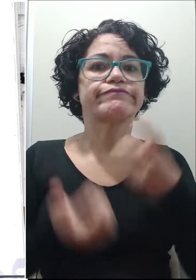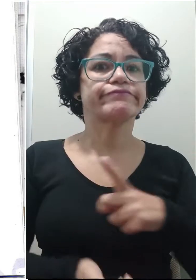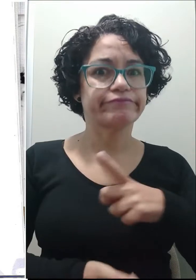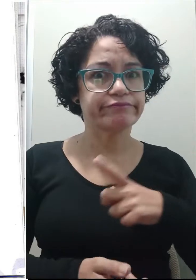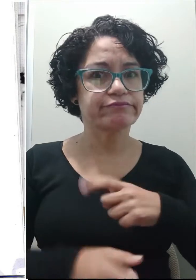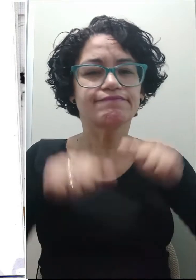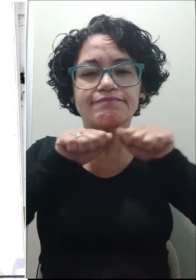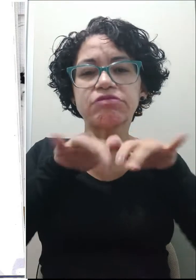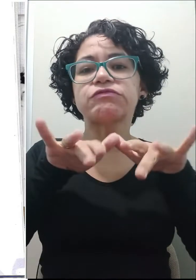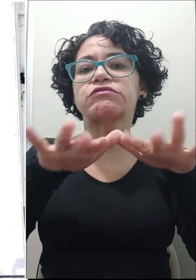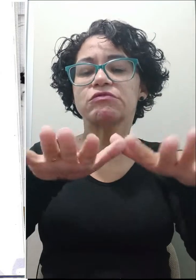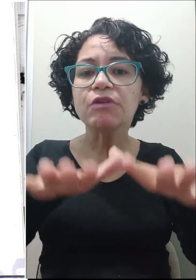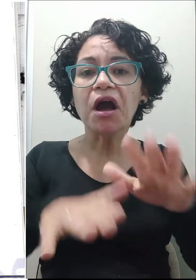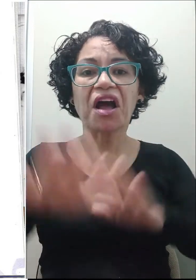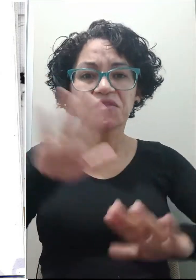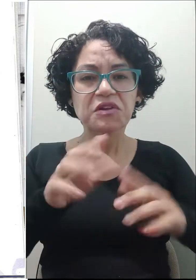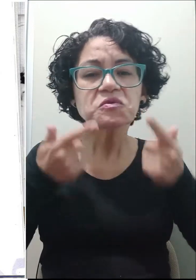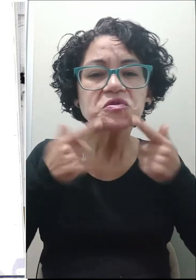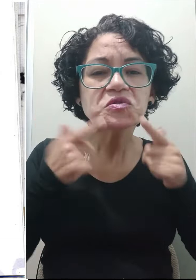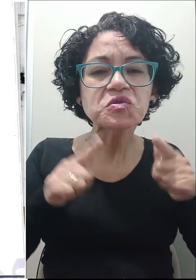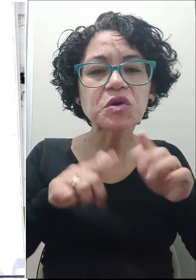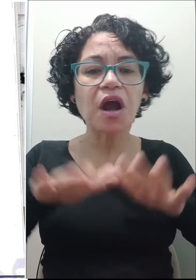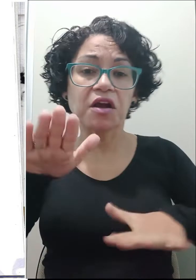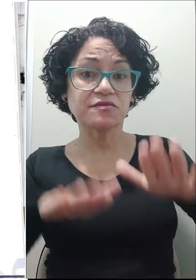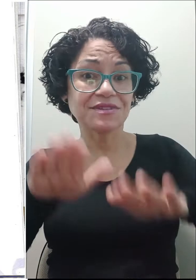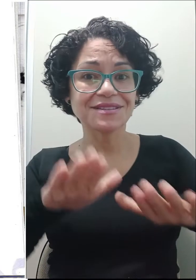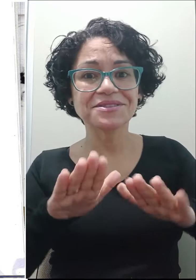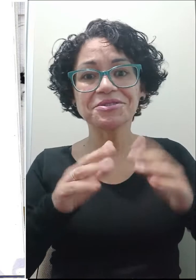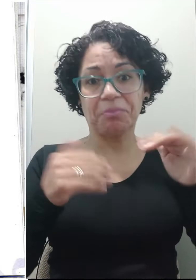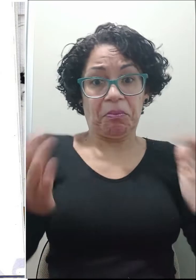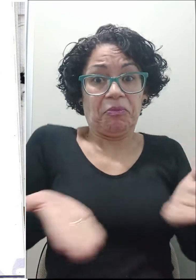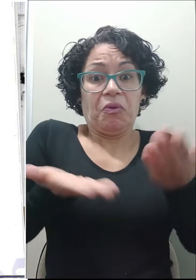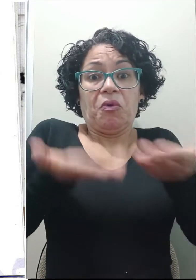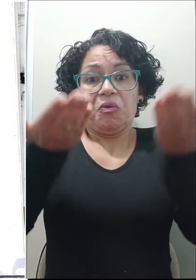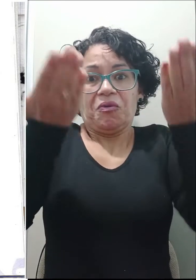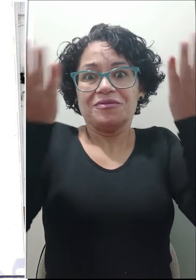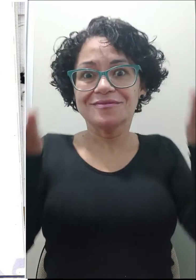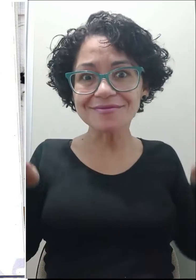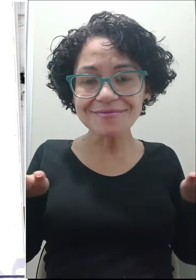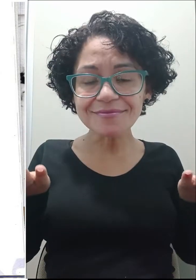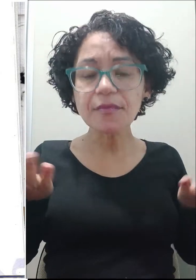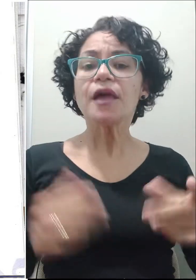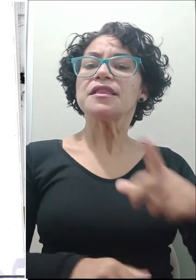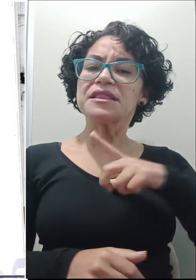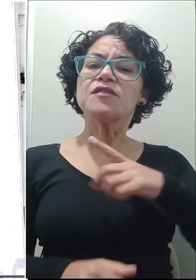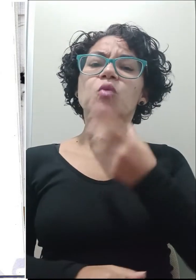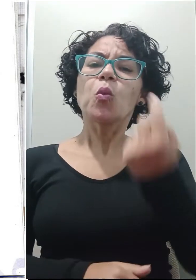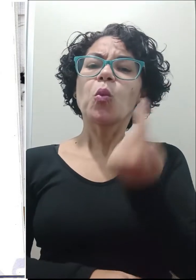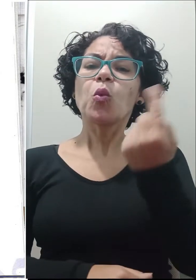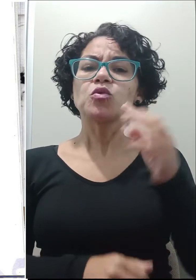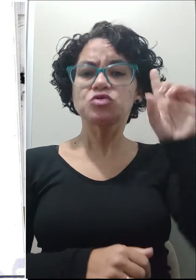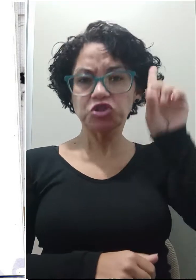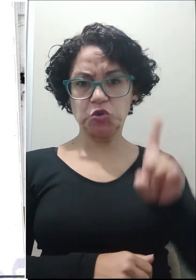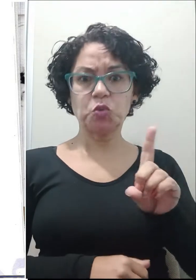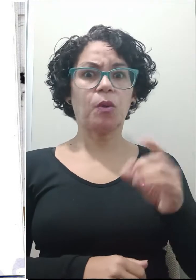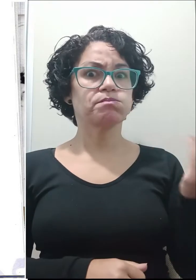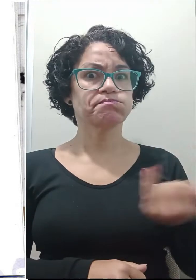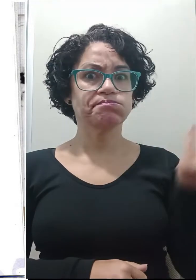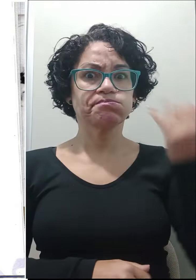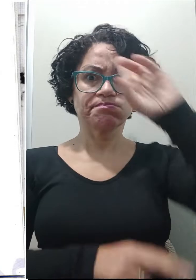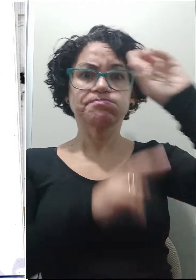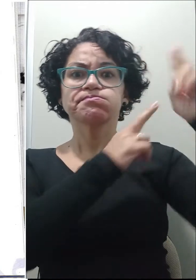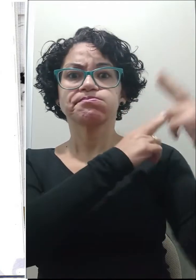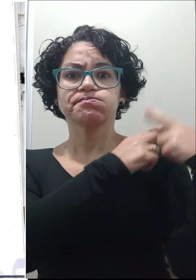Em 1869, o Dr. Tobias Leite assumiu a direção do Instituto Nacional de